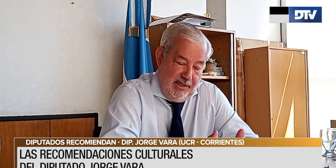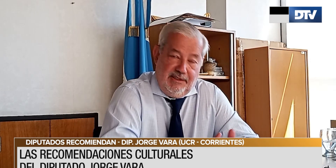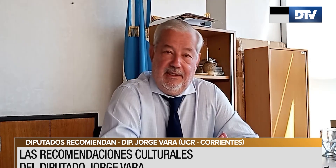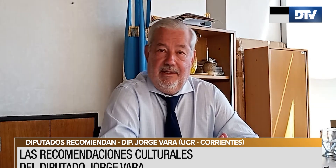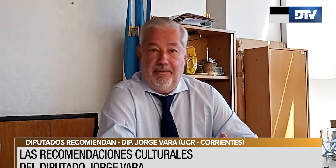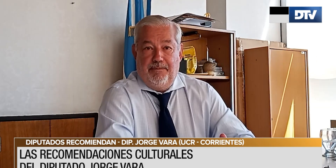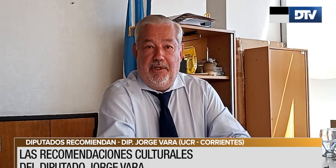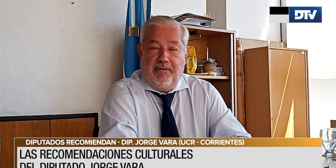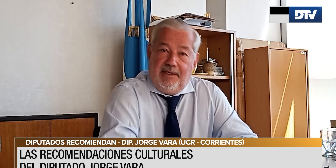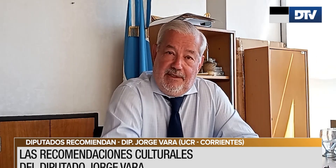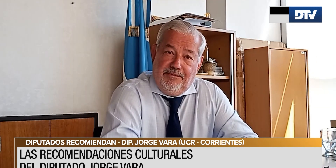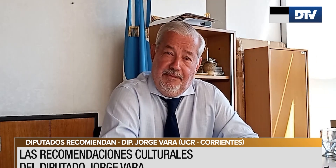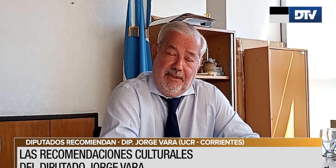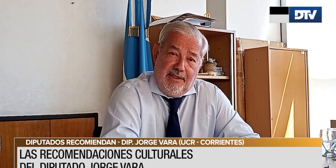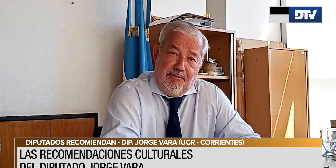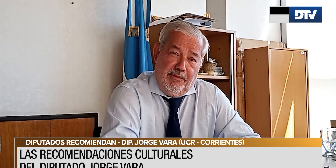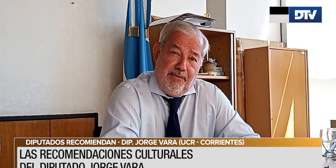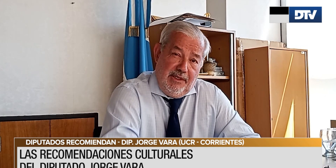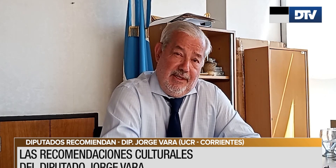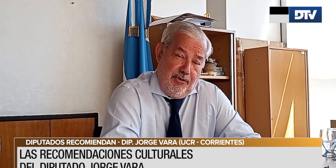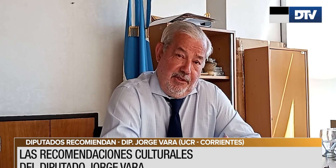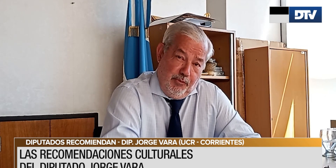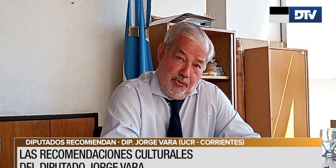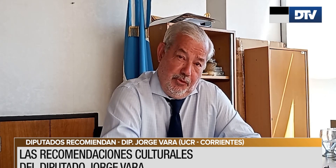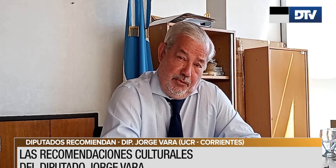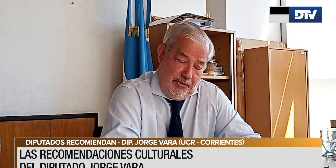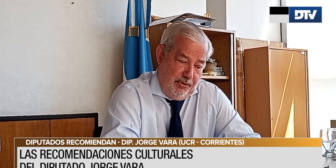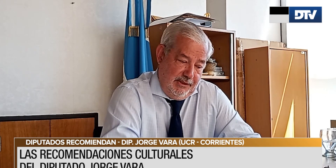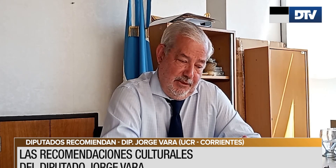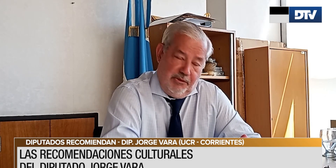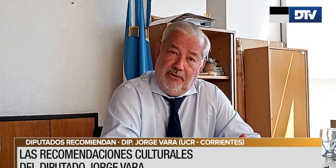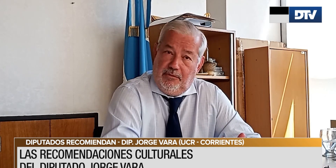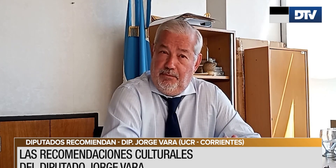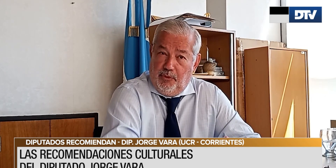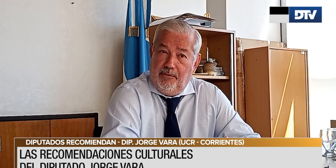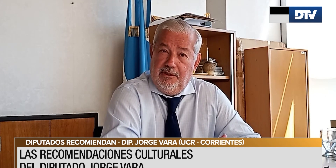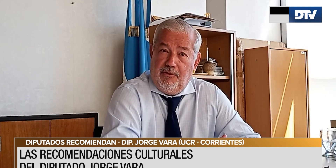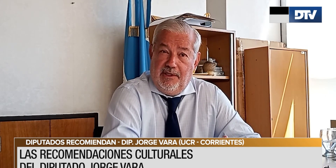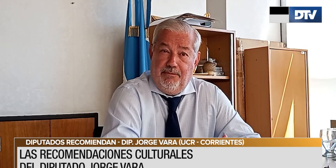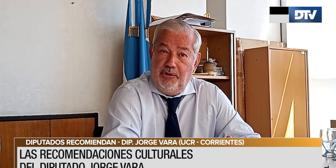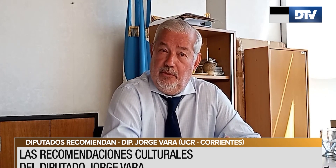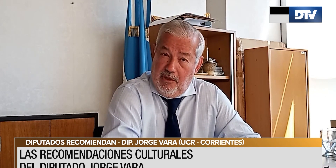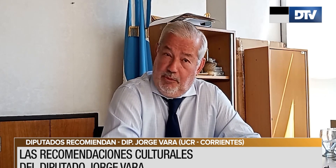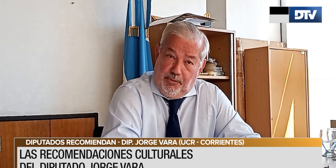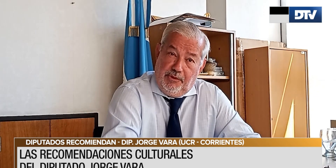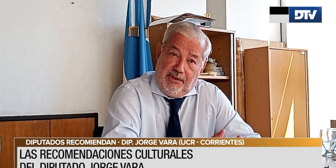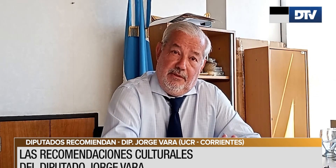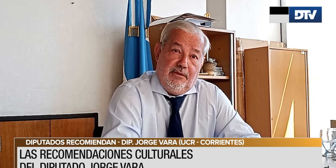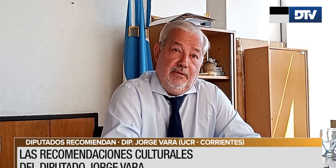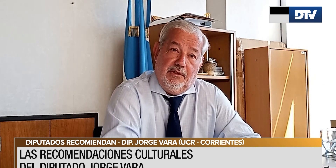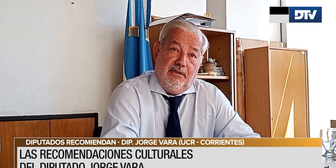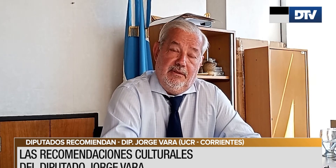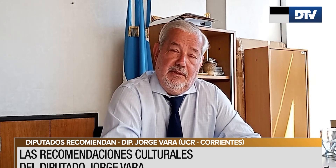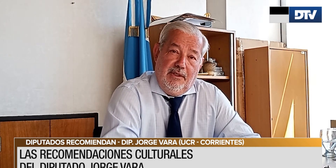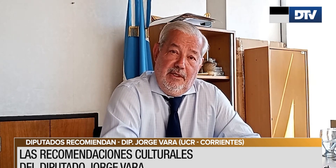lo que hace a películas que a mí más me han llegado y que muchos de los que están escuchando probablemente no las hayan visto, algunas pueden ser